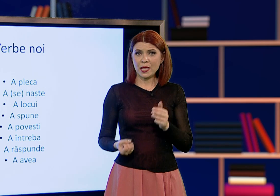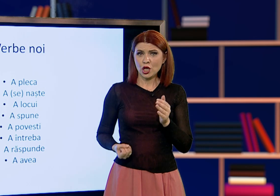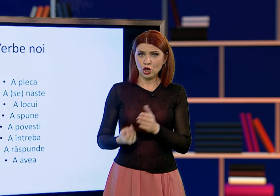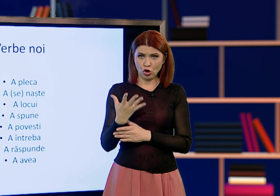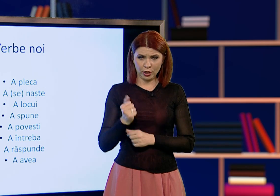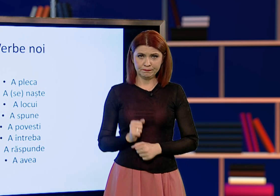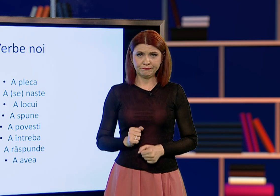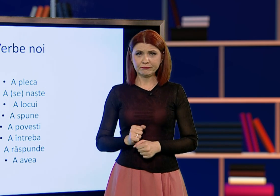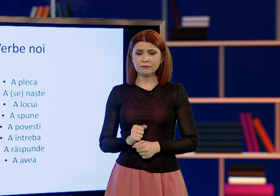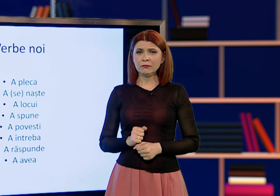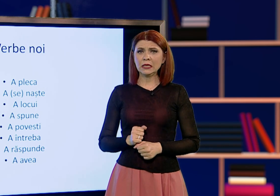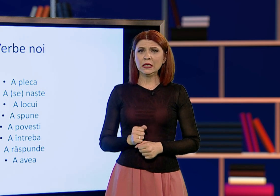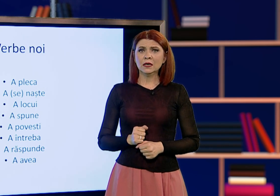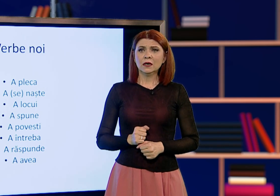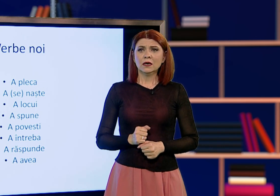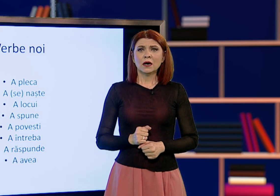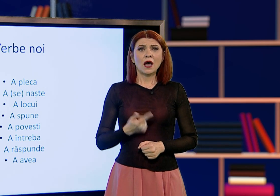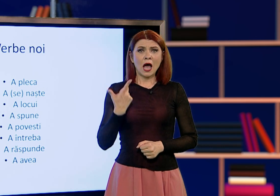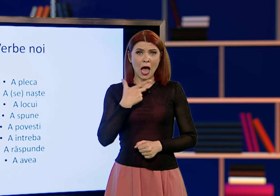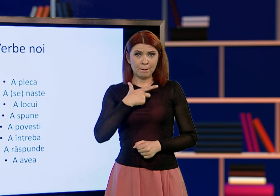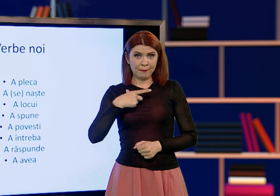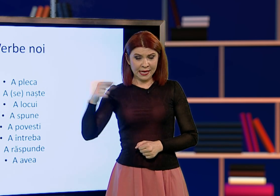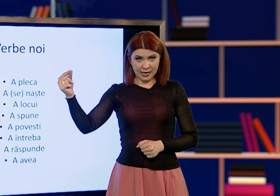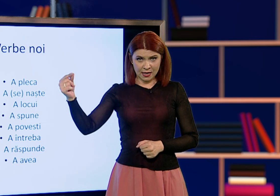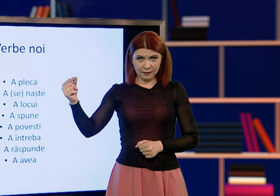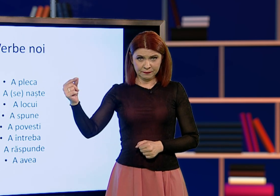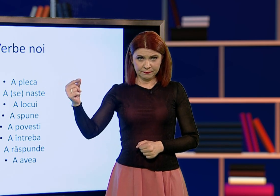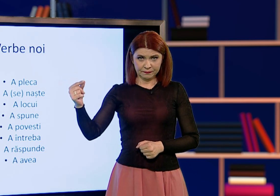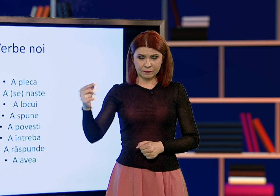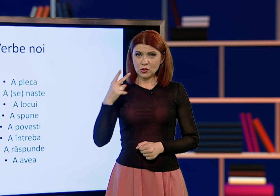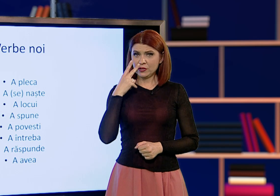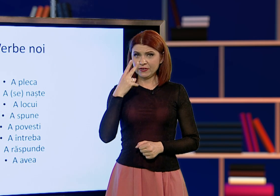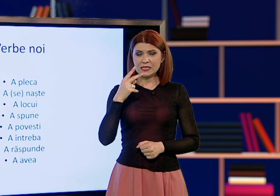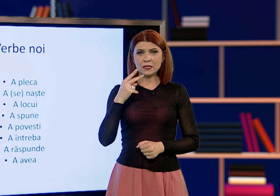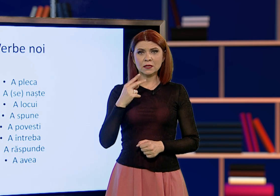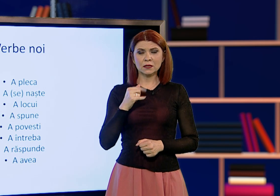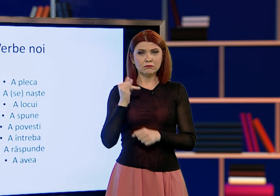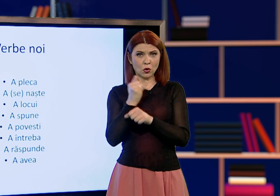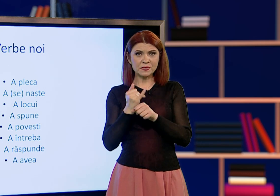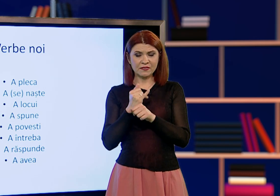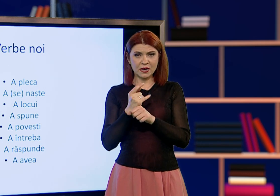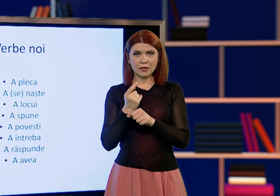noi a pleca și veți observa